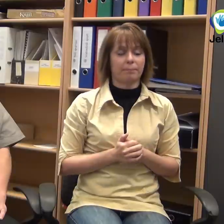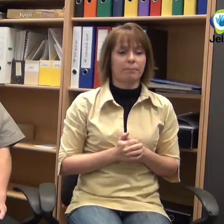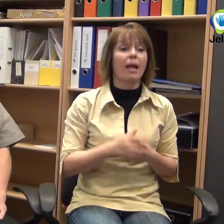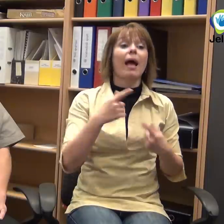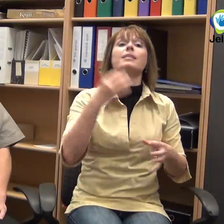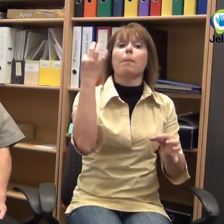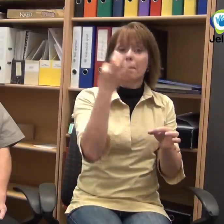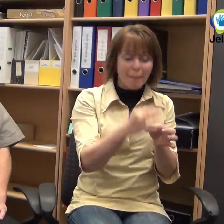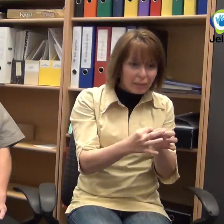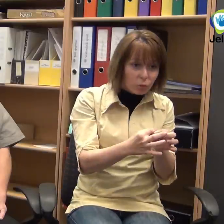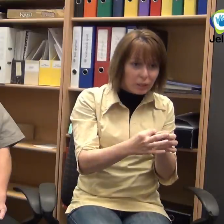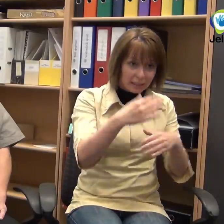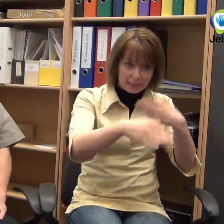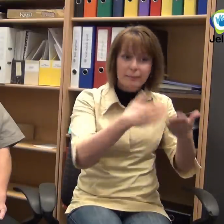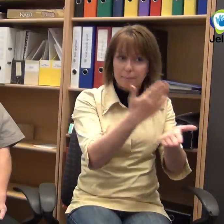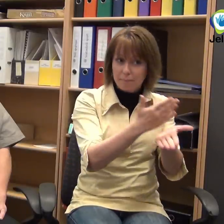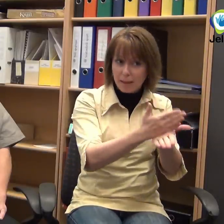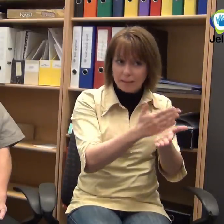Ez megtörtént menet közben,